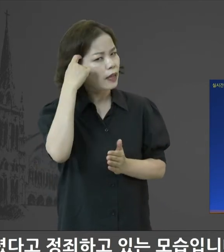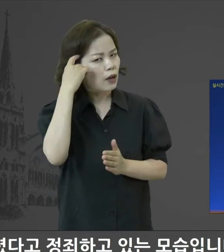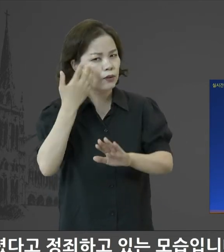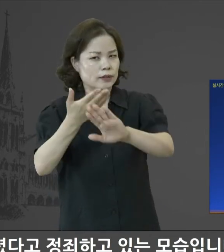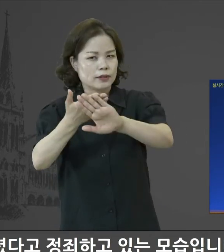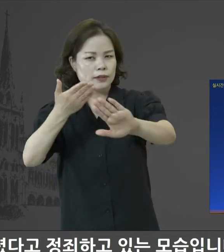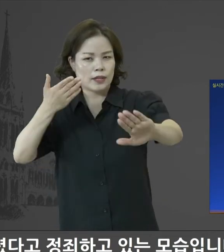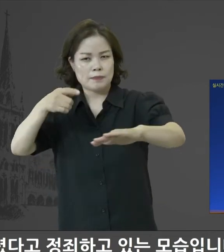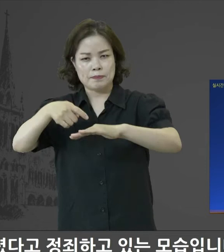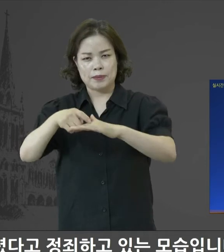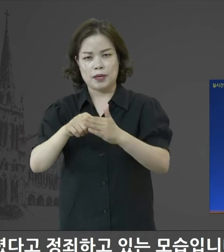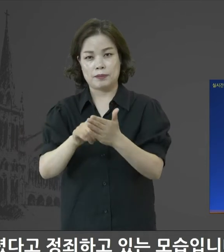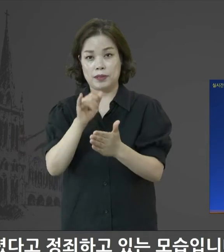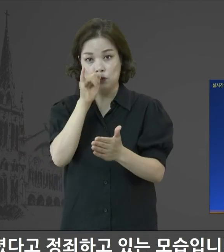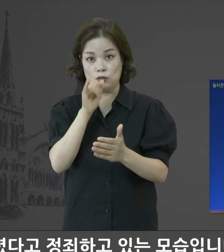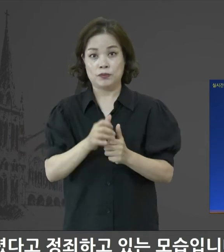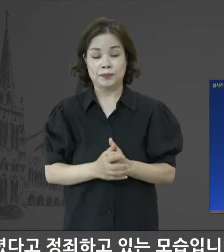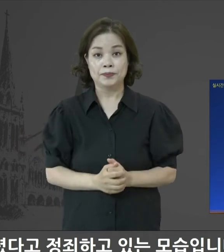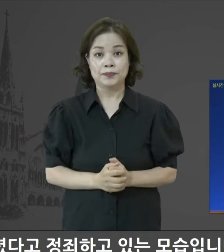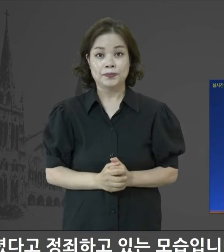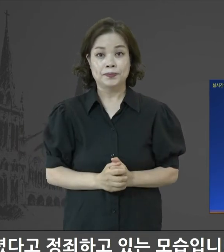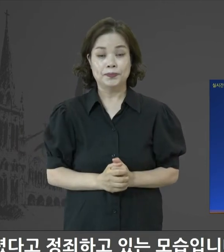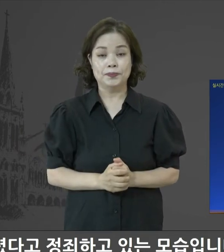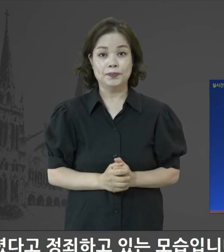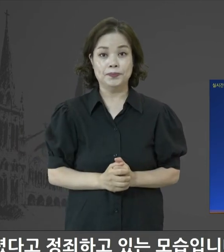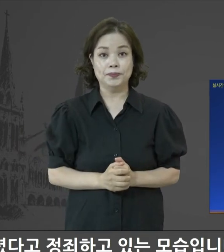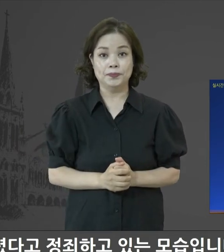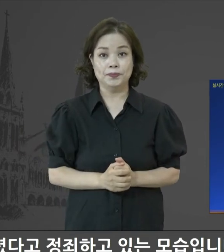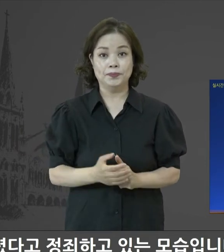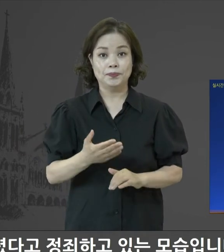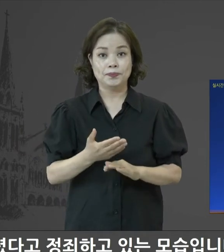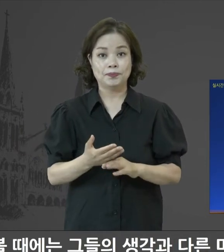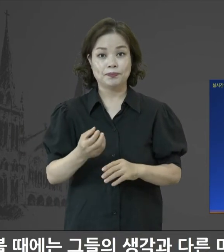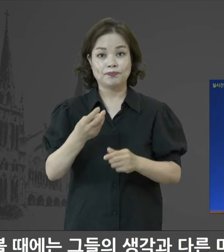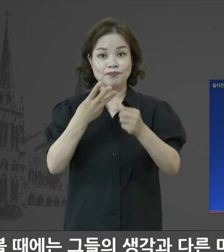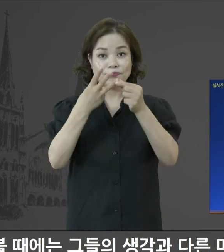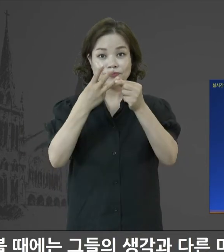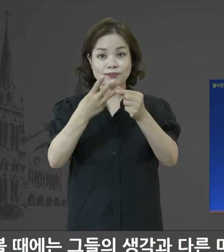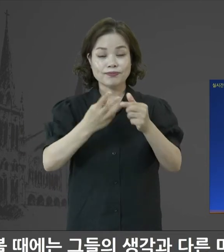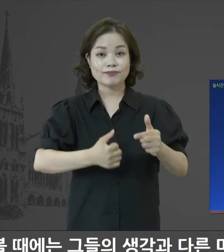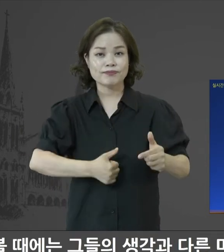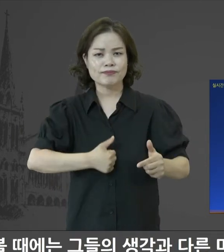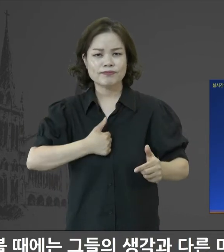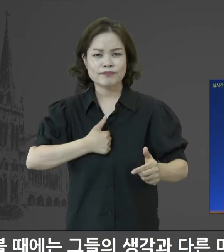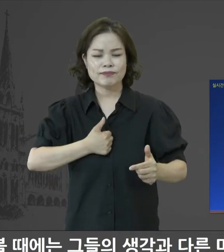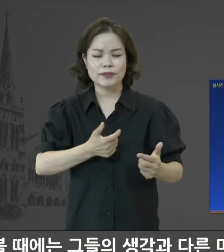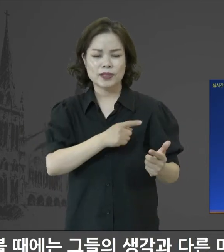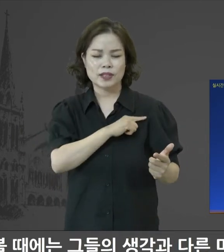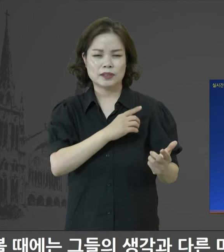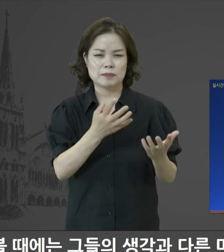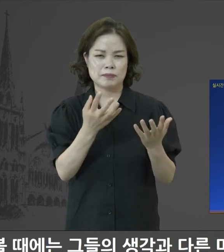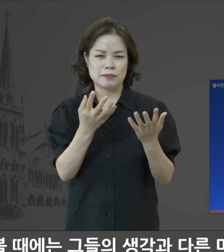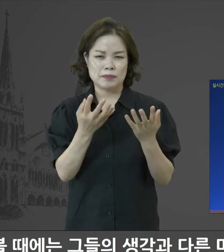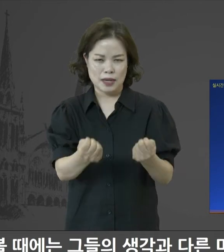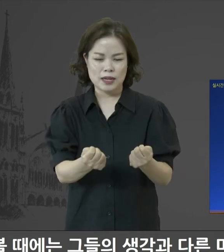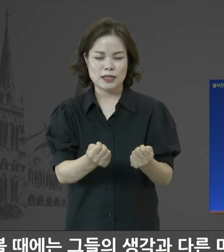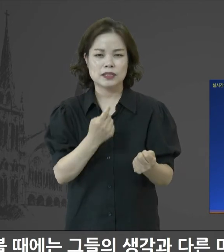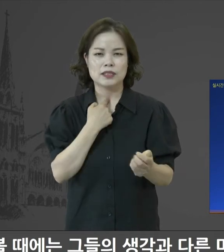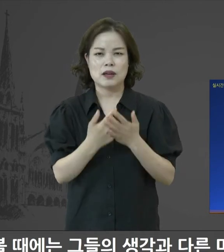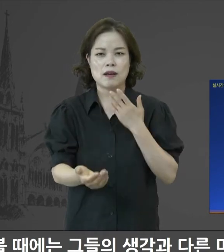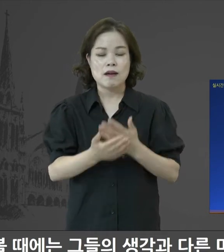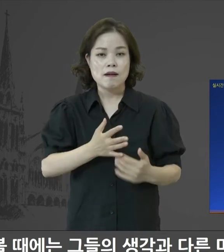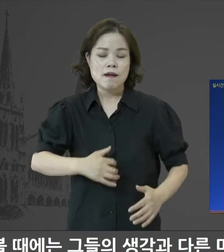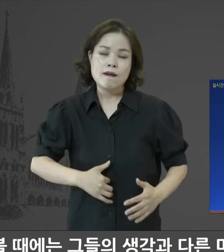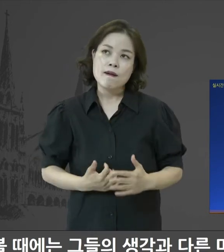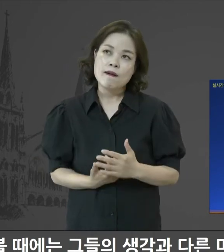다른 마음을 가지셨던 것이죠. 또 다른 세 번째 종류의 화가 우리가 가장 많이 경험하는 거죠. 그냥 속에서 치미는